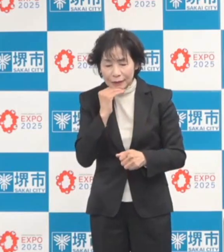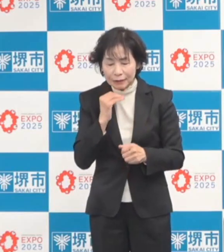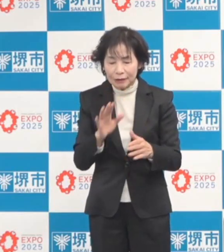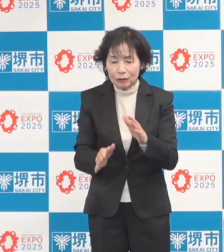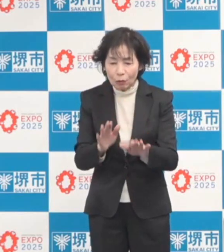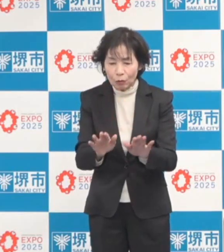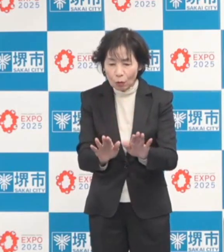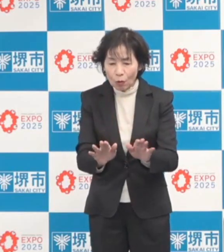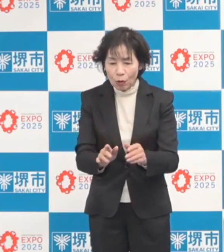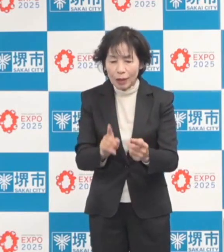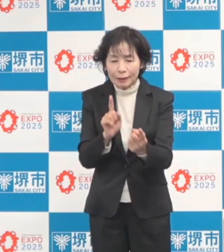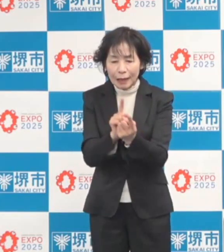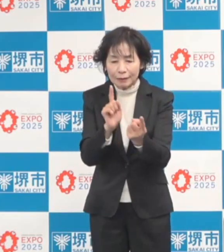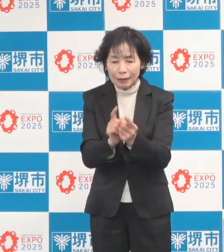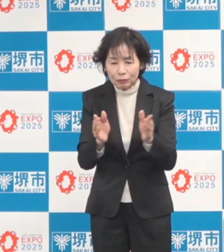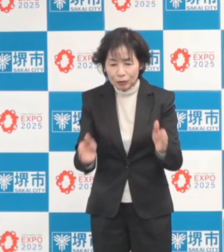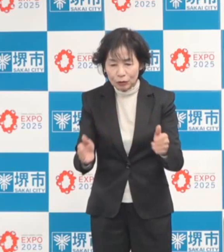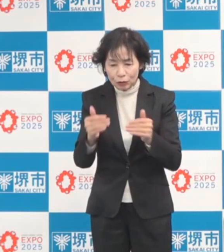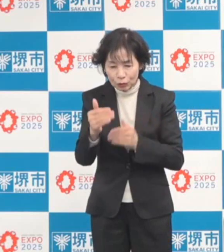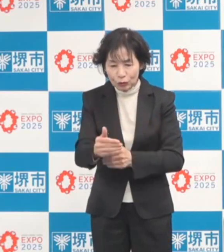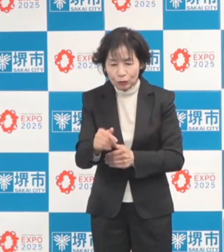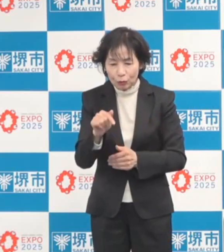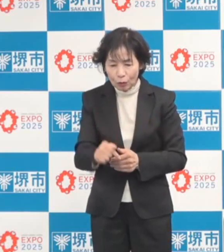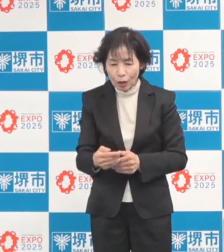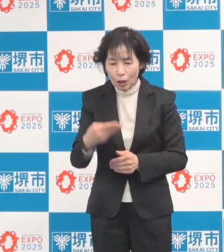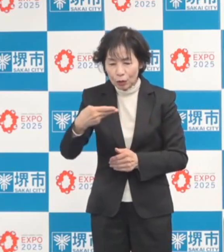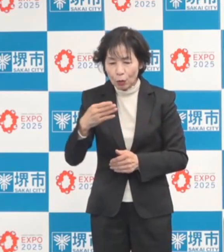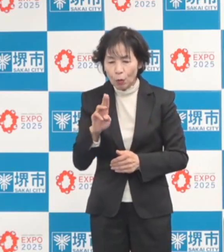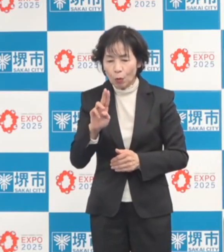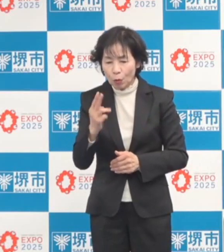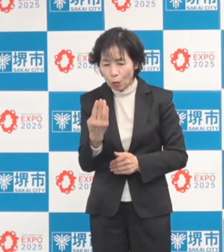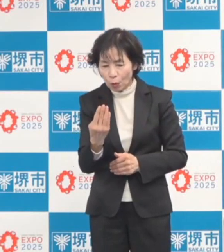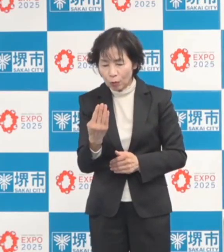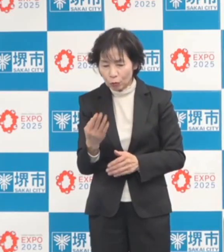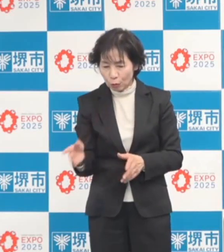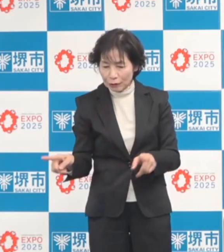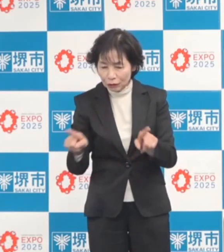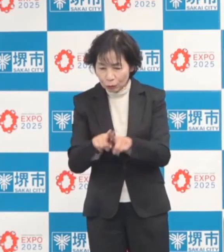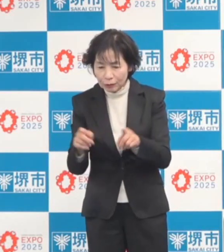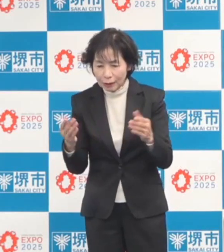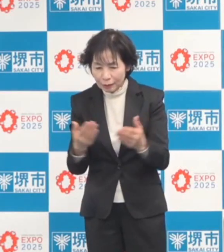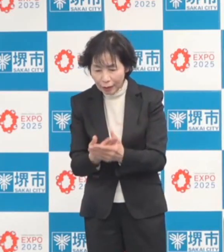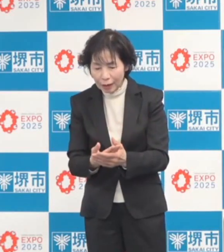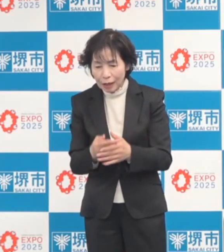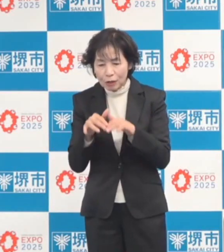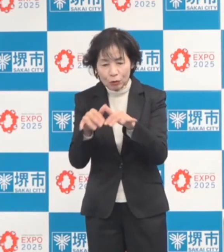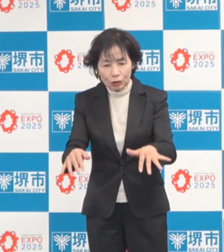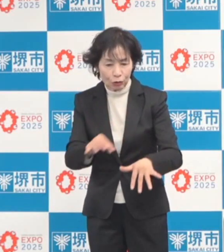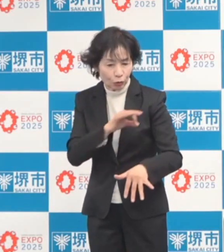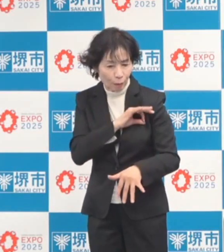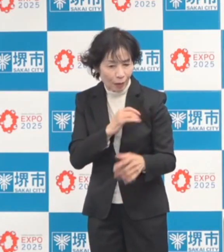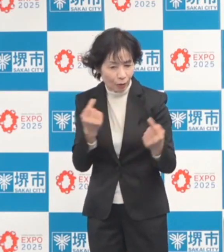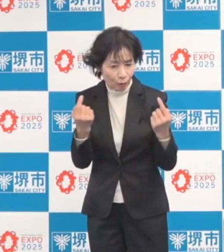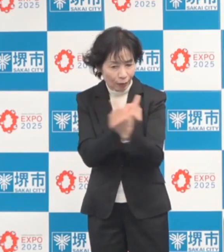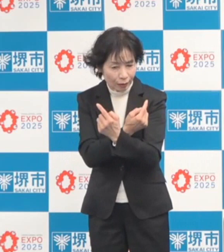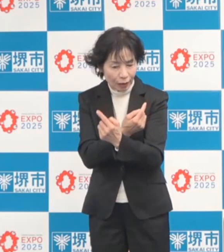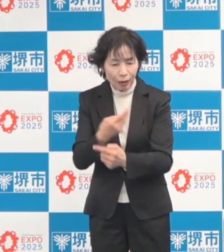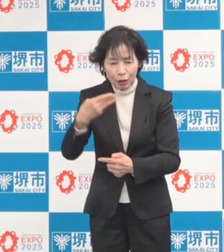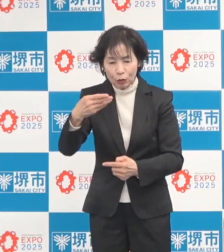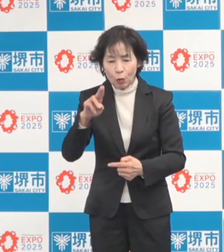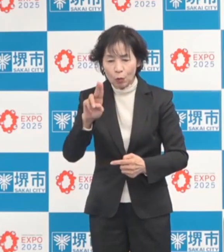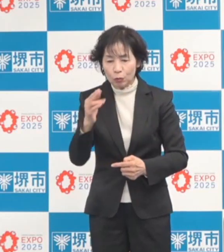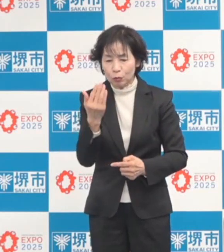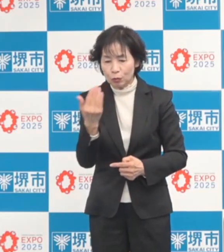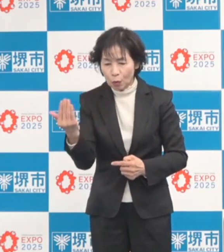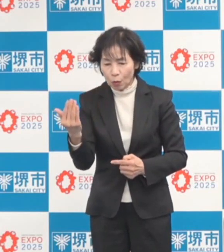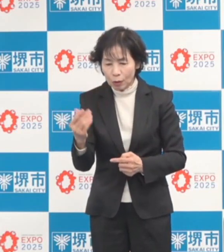対策室を幼保推進課と統合いたしまして、組織の名称を幼保政策課に改めること